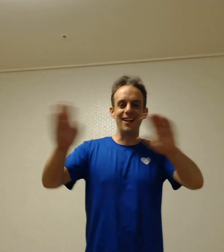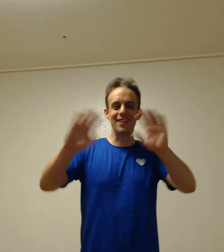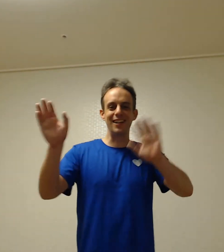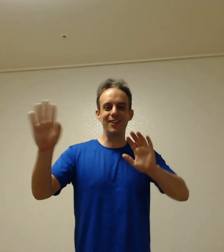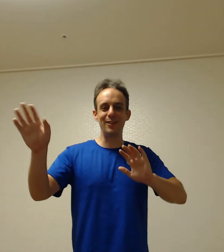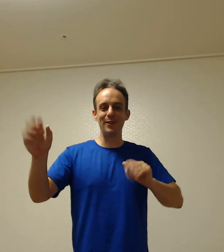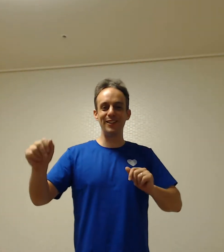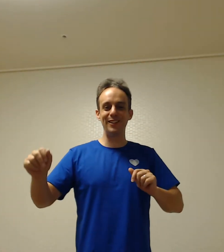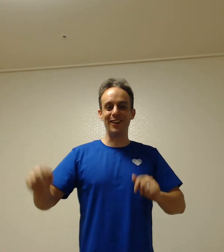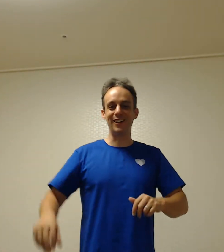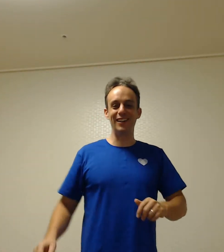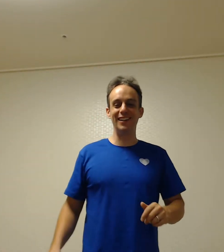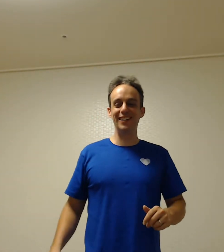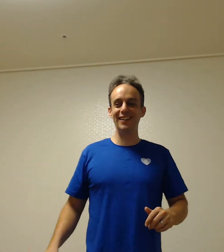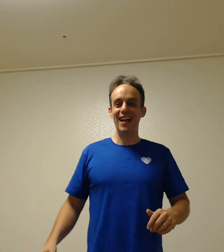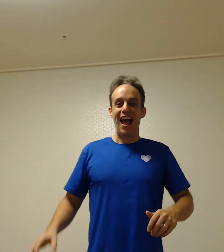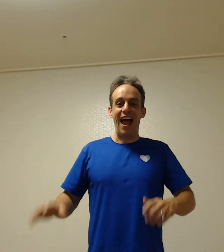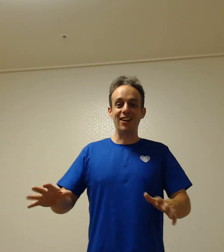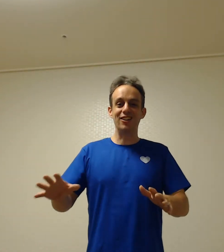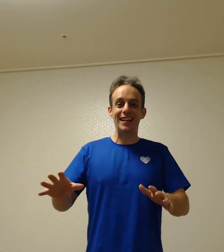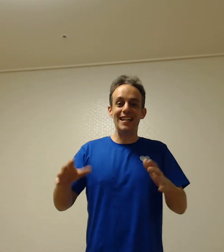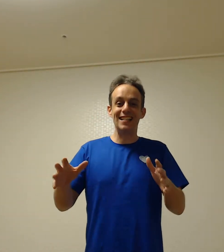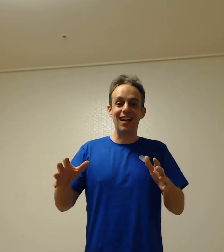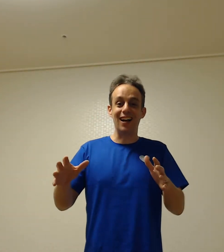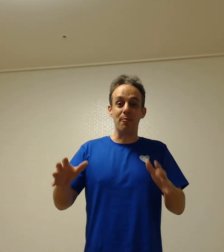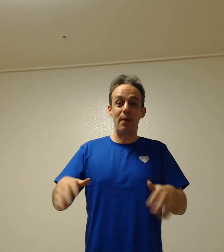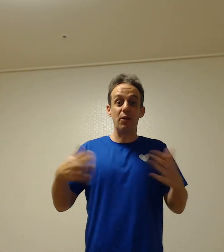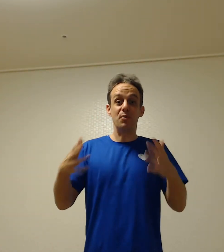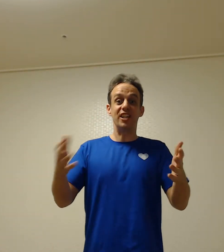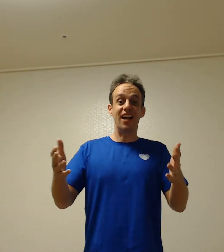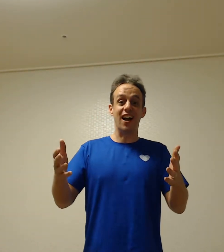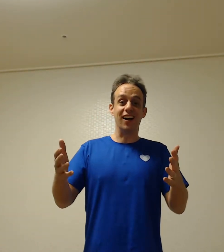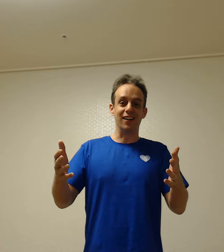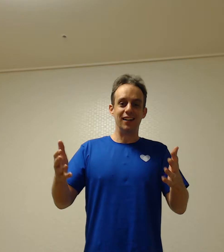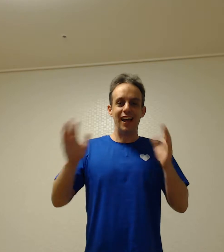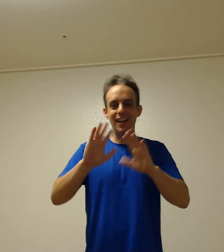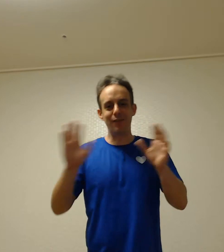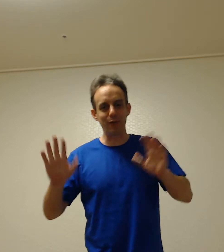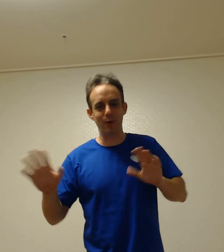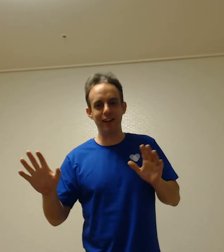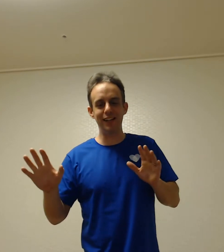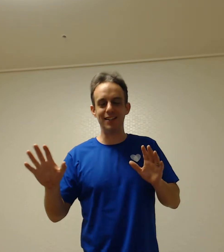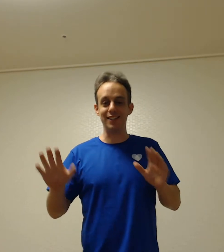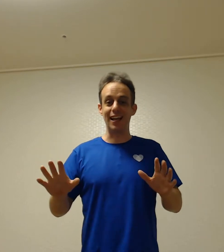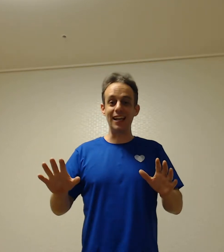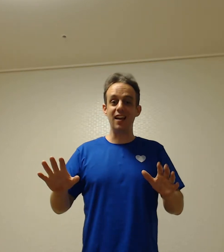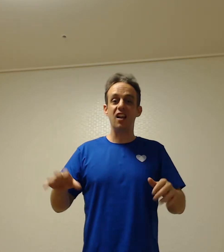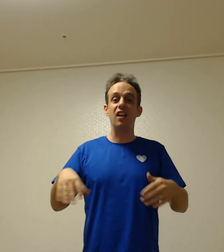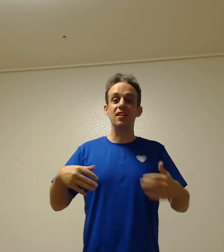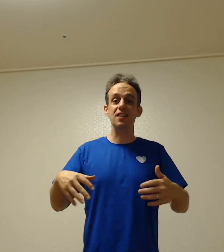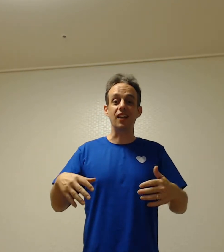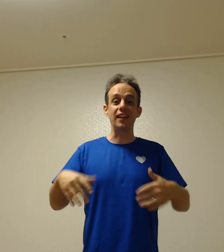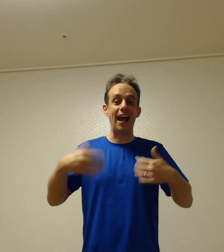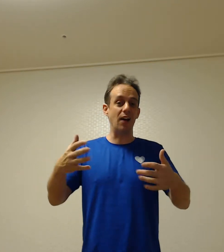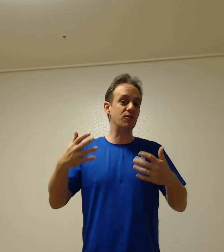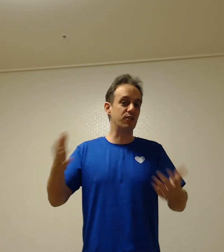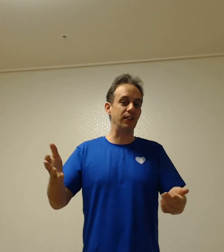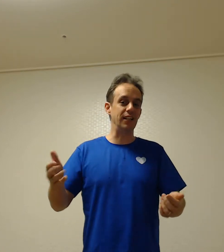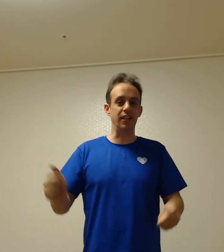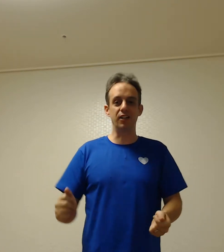안녕하세요, 여러분. 오늘은 한국어 인사 배웁시다. Hey, everybody. Today, let's study how to greet in